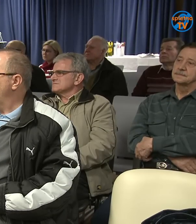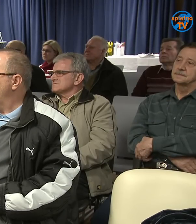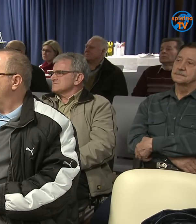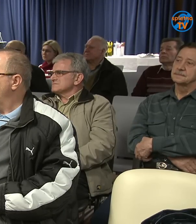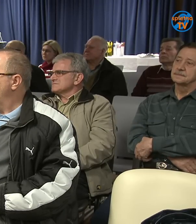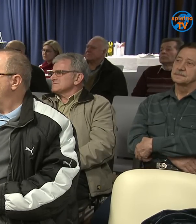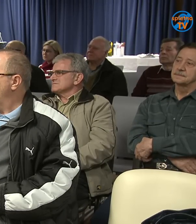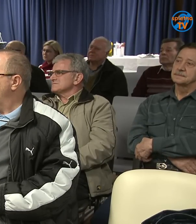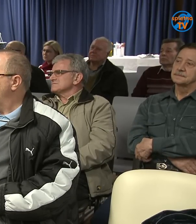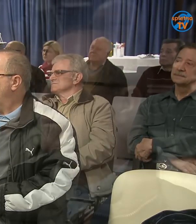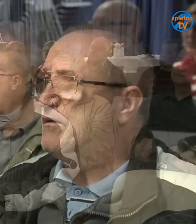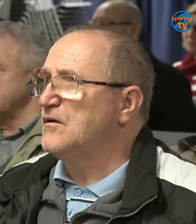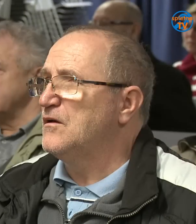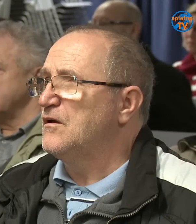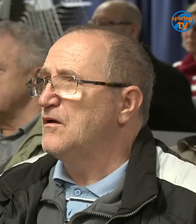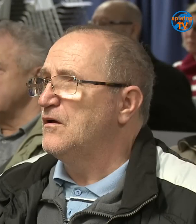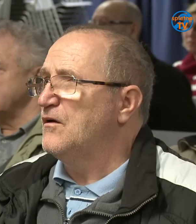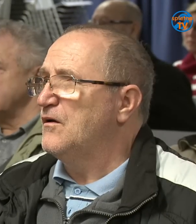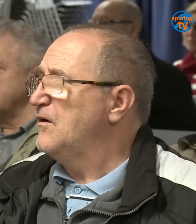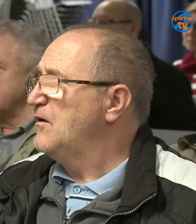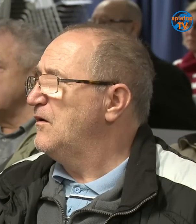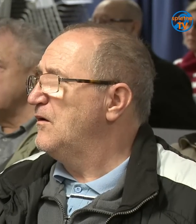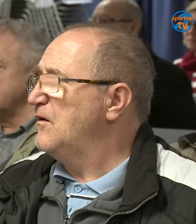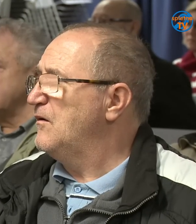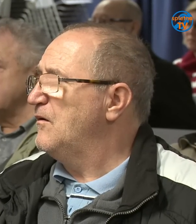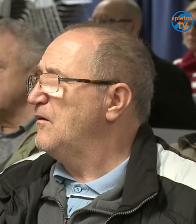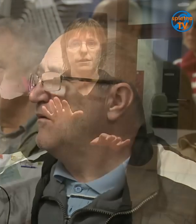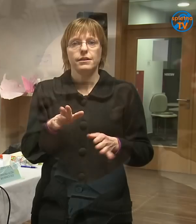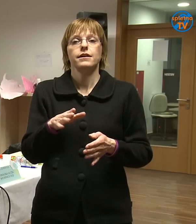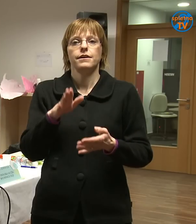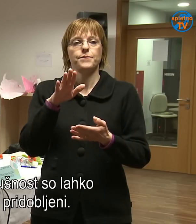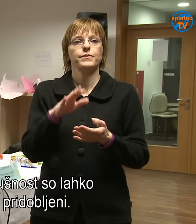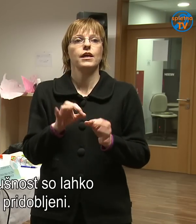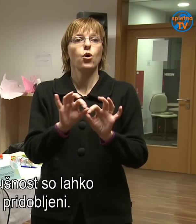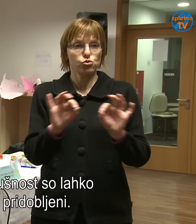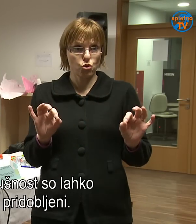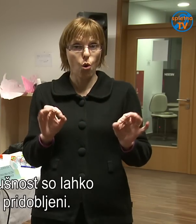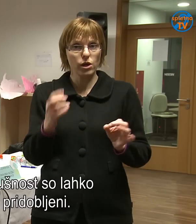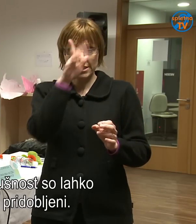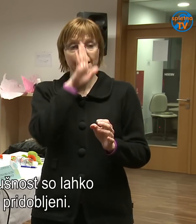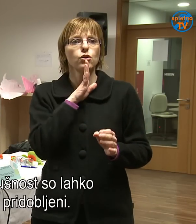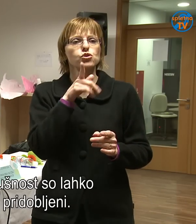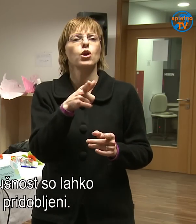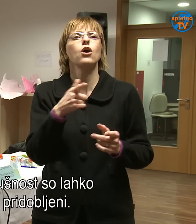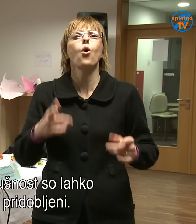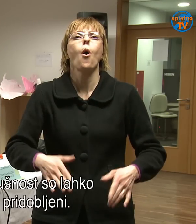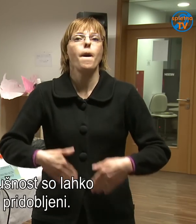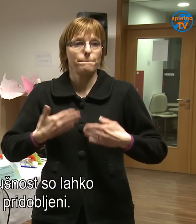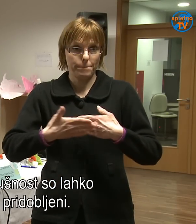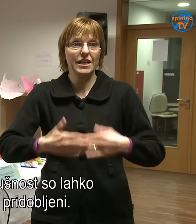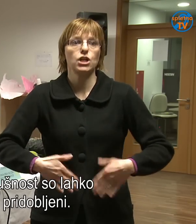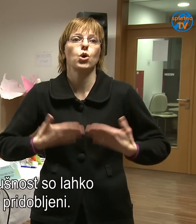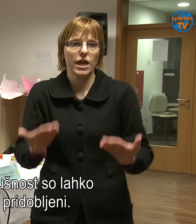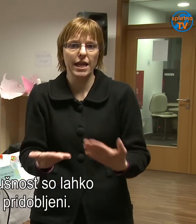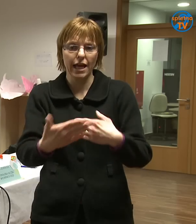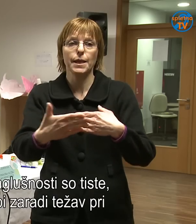šele zvoke, ki so močnejši od slišeče osebe. Vzroki za naglušnost so lahko prirojeni ali